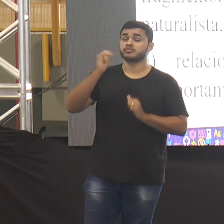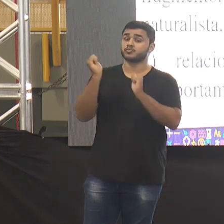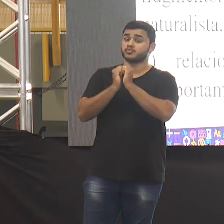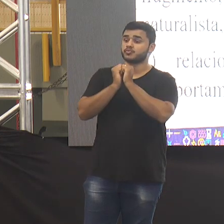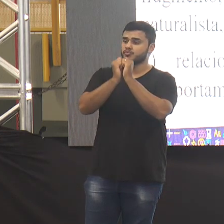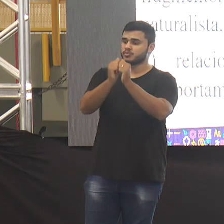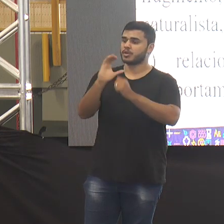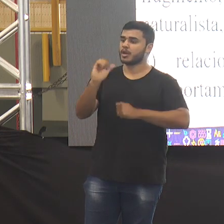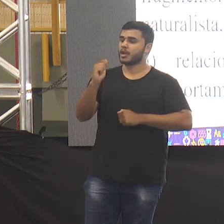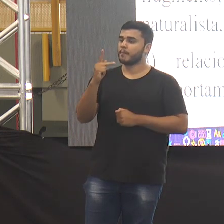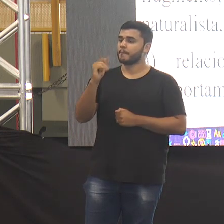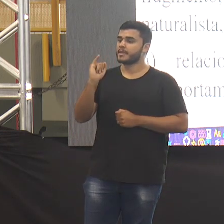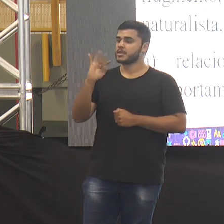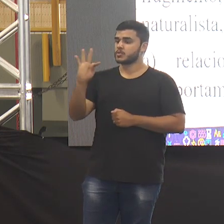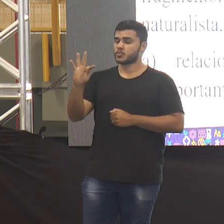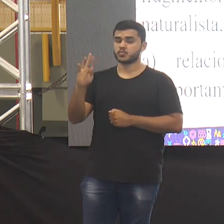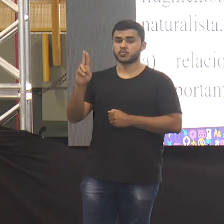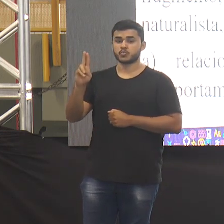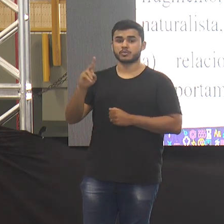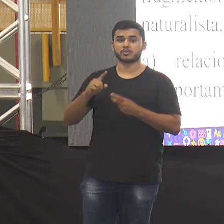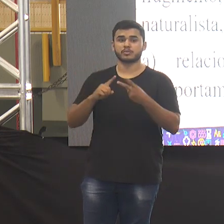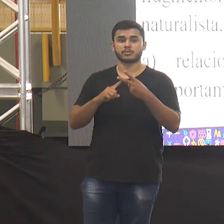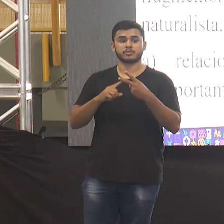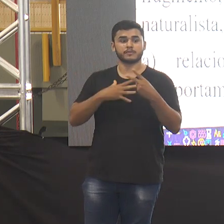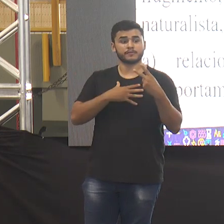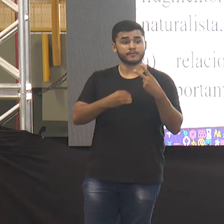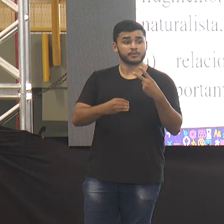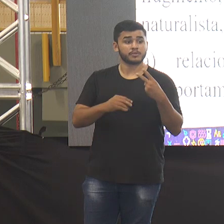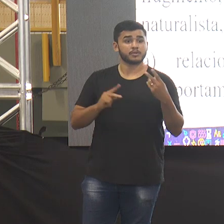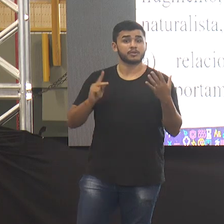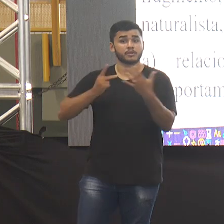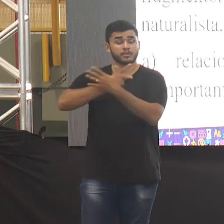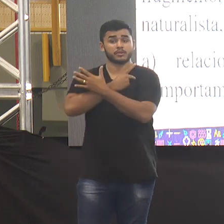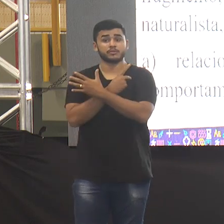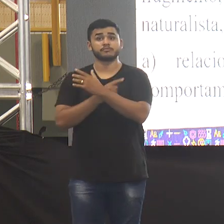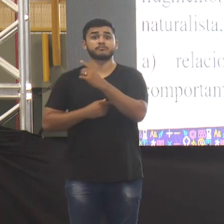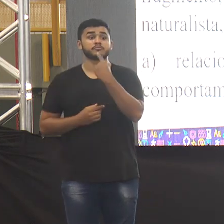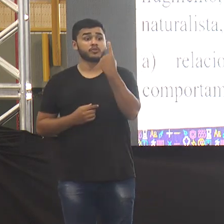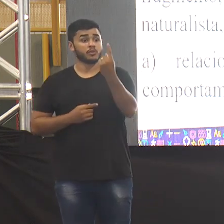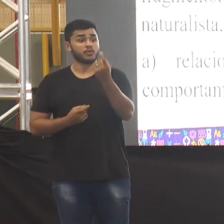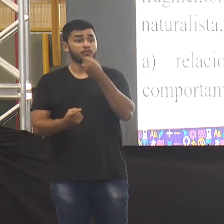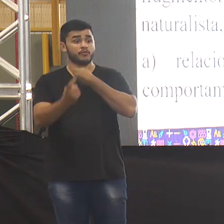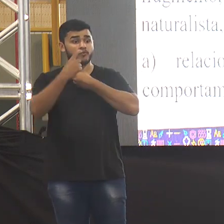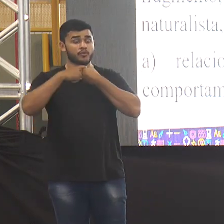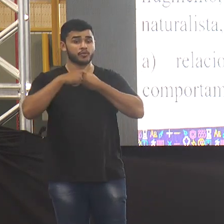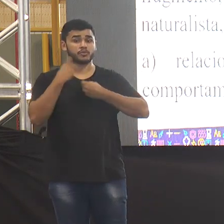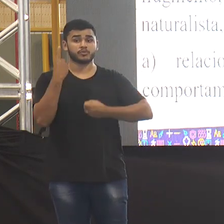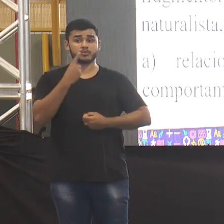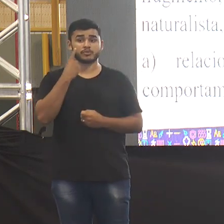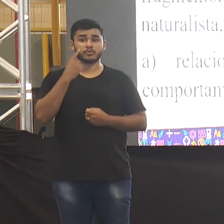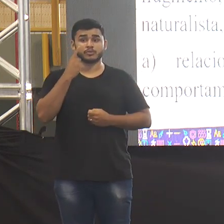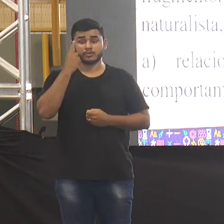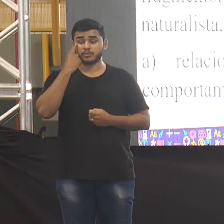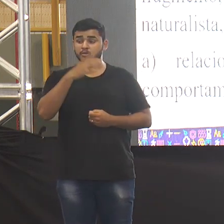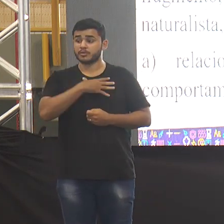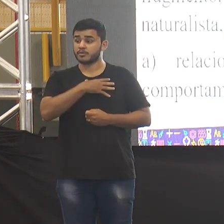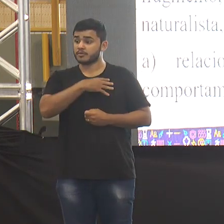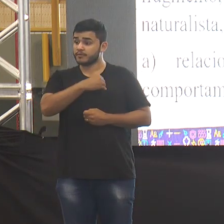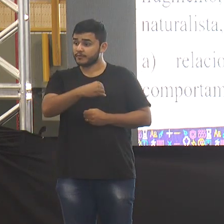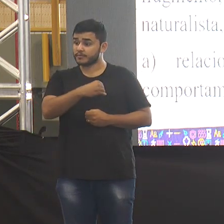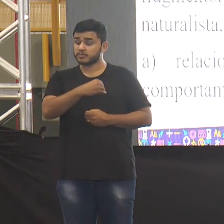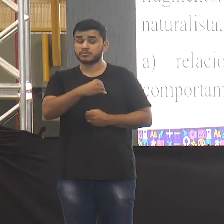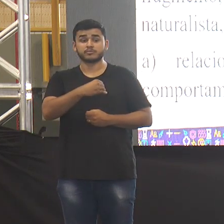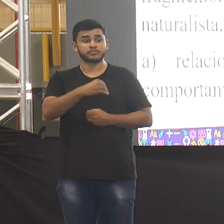filho, e ele volta sozinho. E diz para os amigos que o filho ficou matriculado num